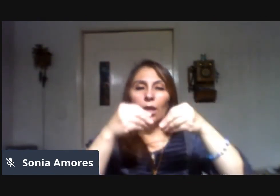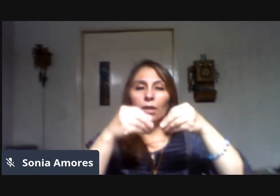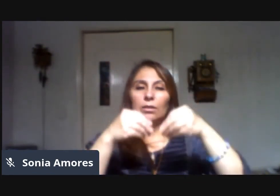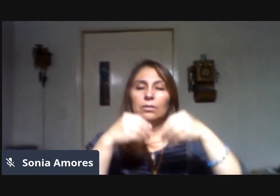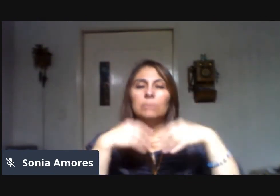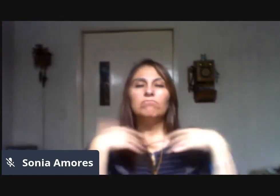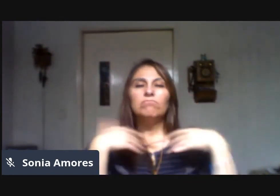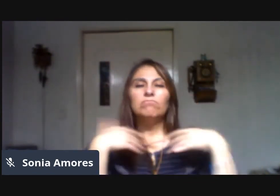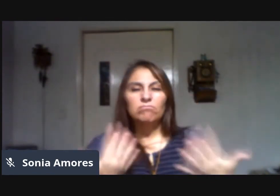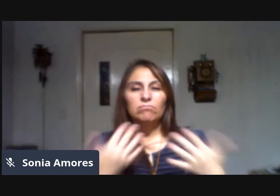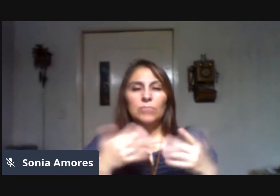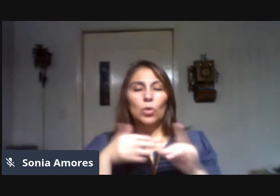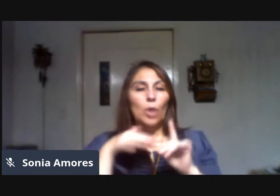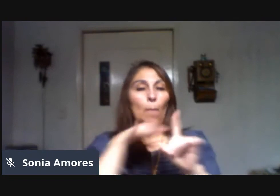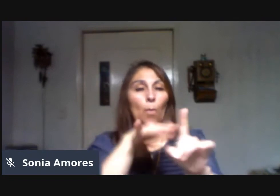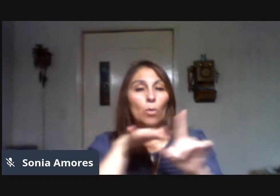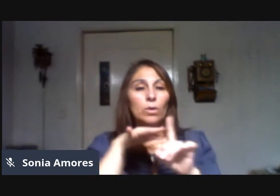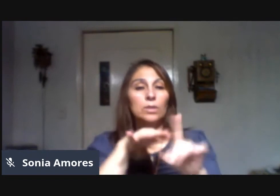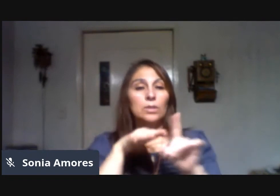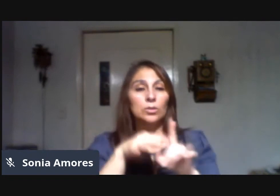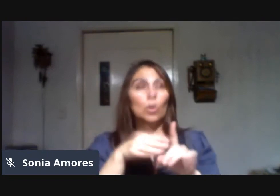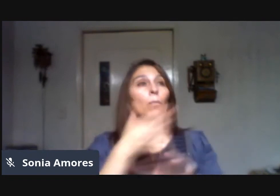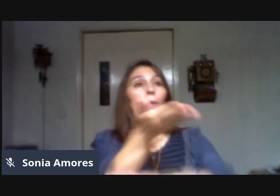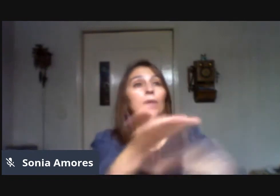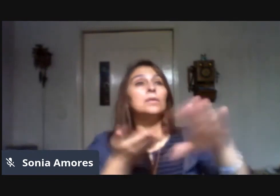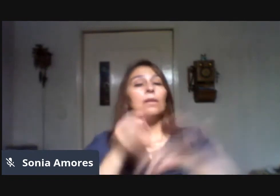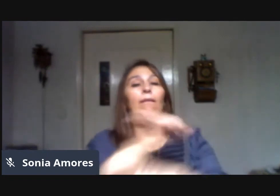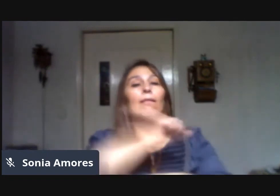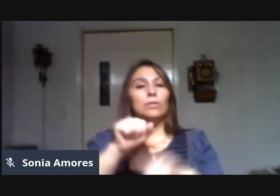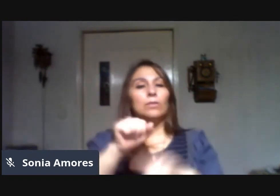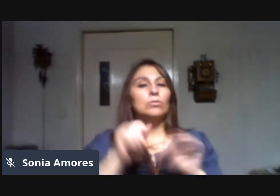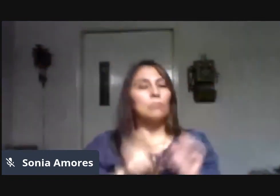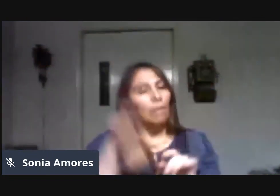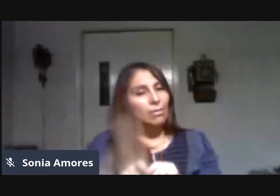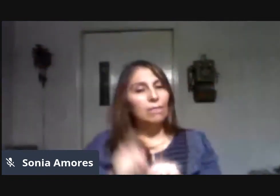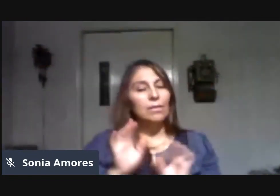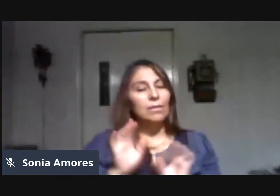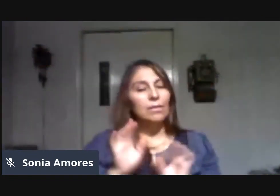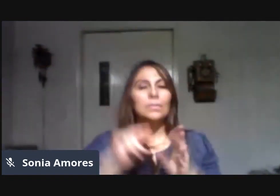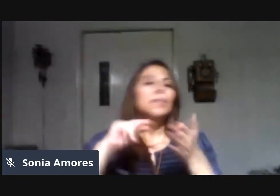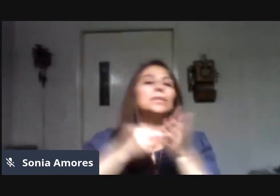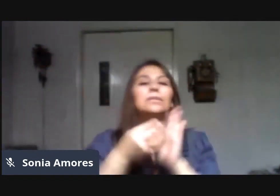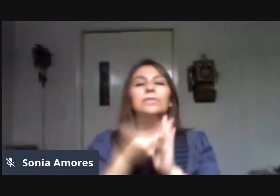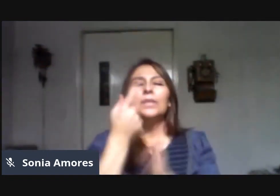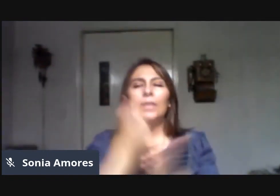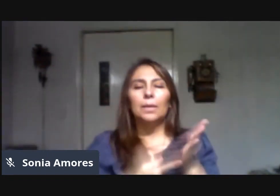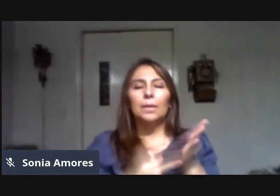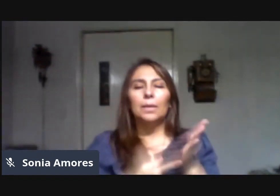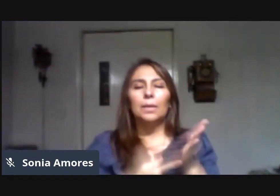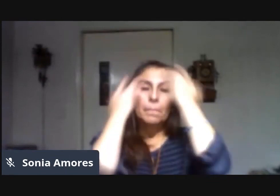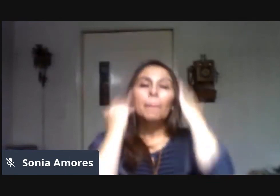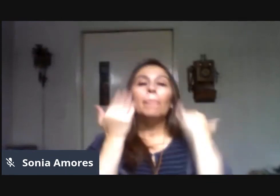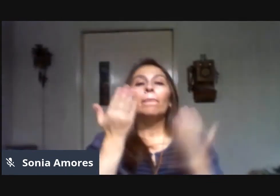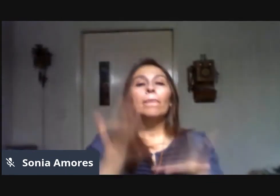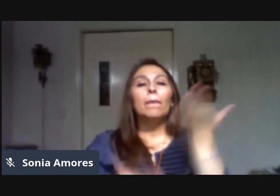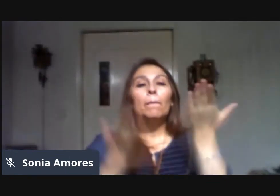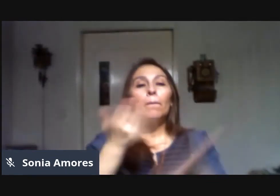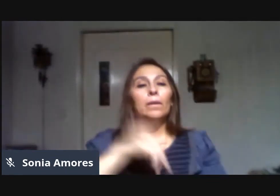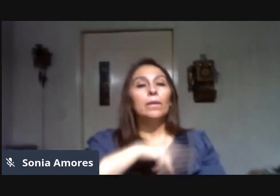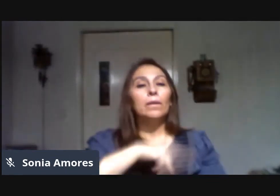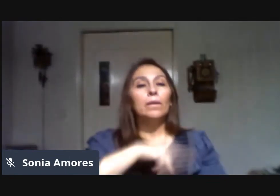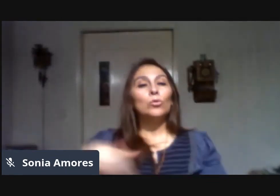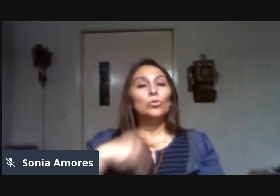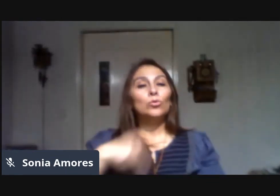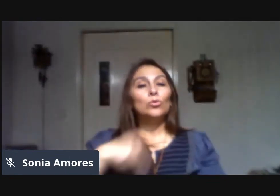movilización permanente por la exigencia de sus derechos. ¿Y eso qué quiere decir? Que depende de nosotros si vamos